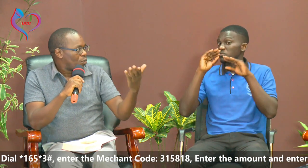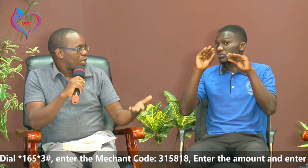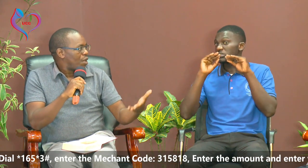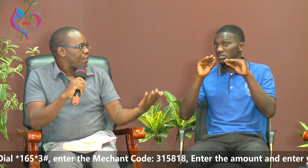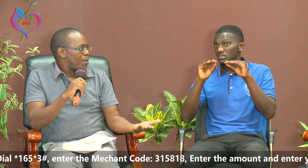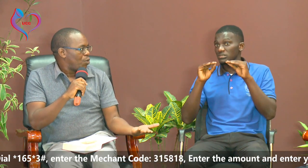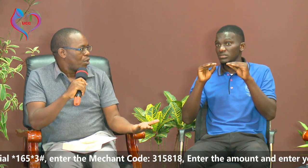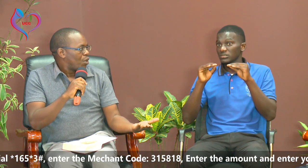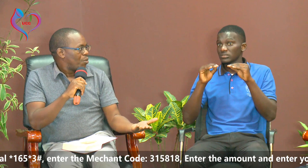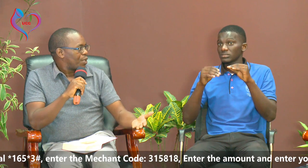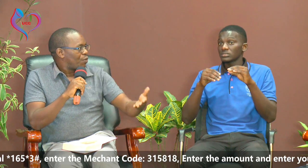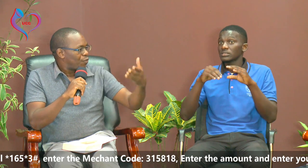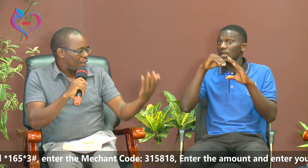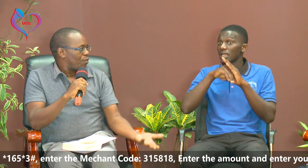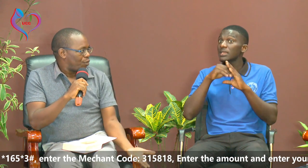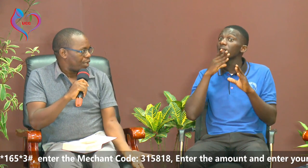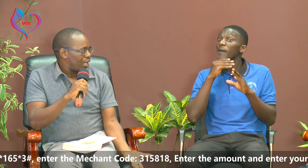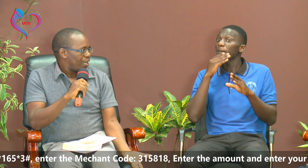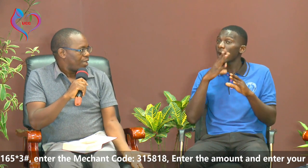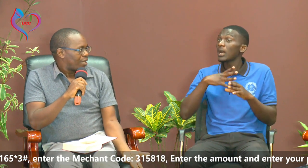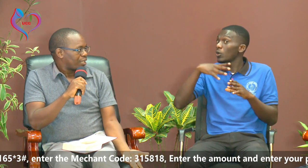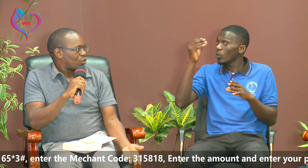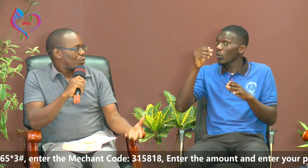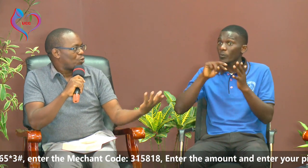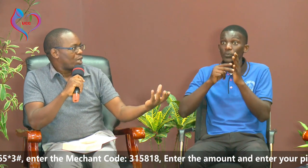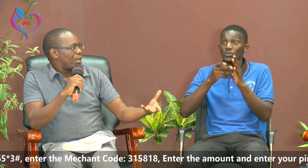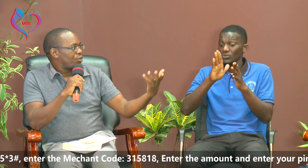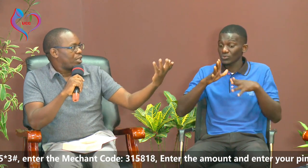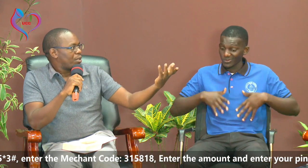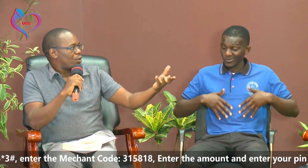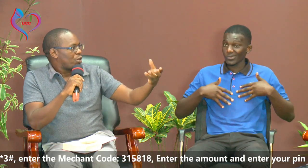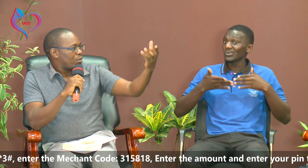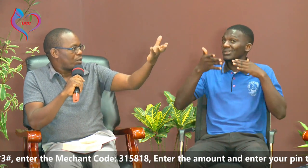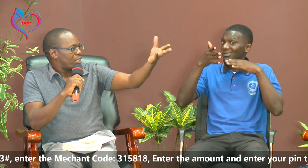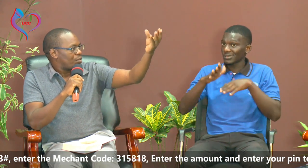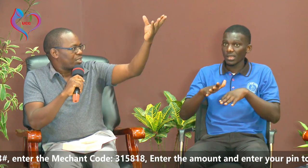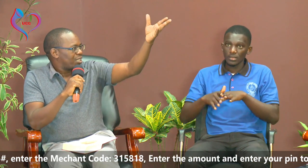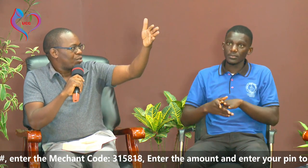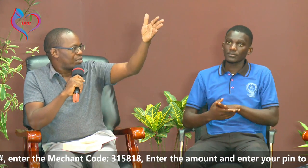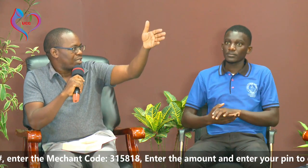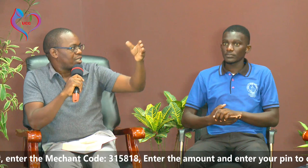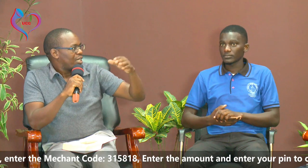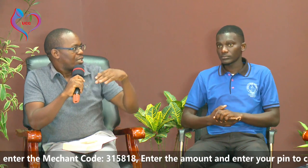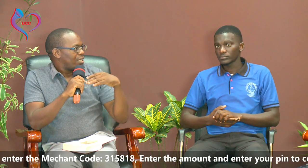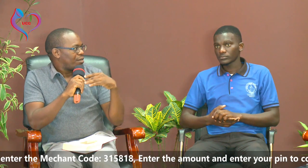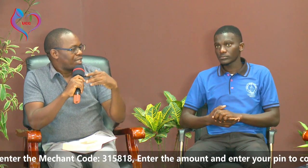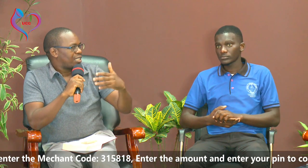omunda waviramu omubiri gufuva guvunda. Kati ato moyo gwange bagujemu ne bagutwala ne bagukalira kusigiri those things. Just